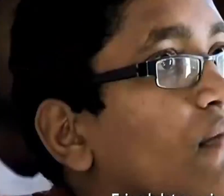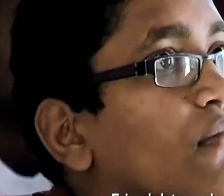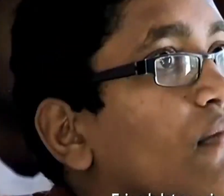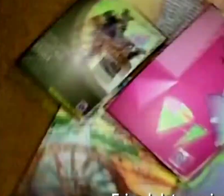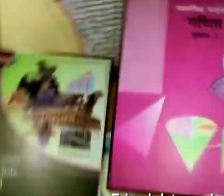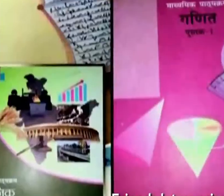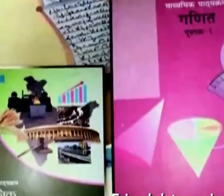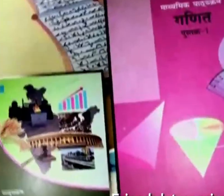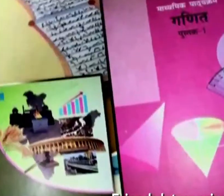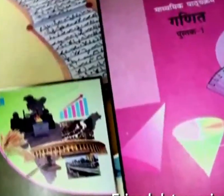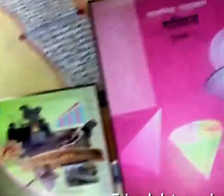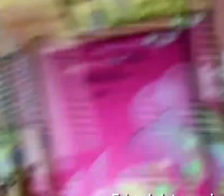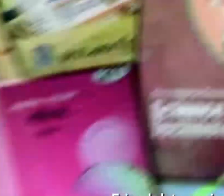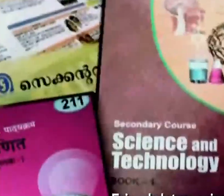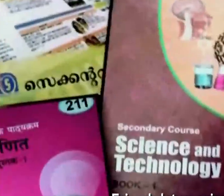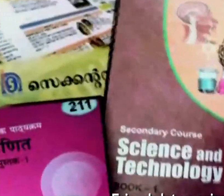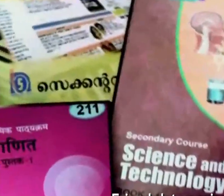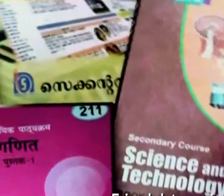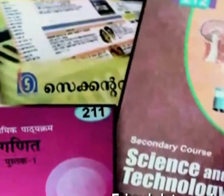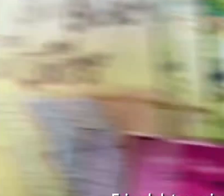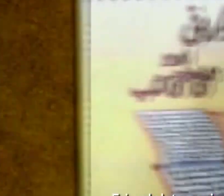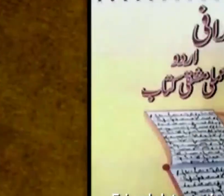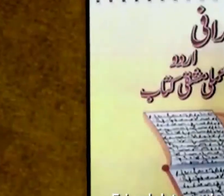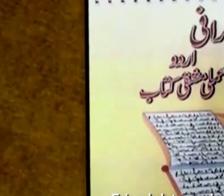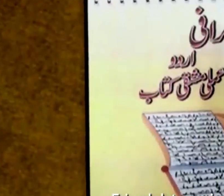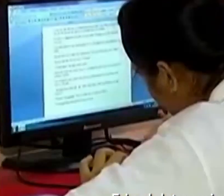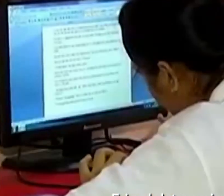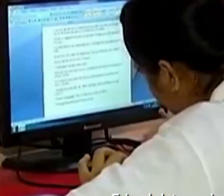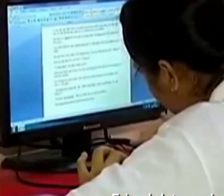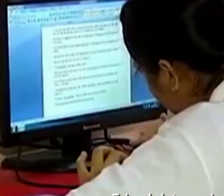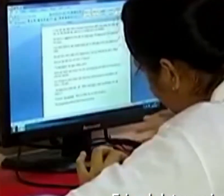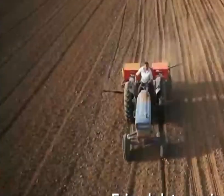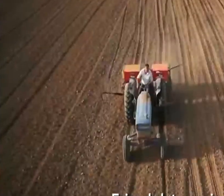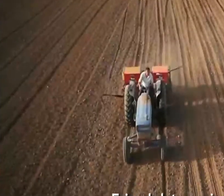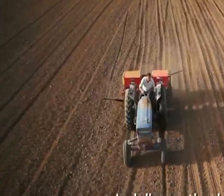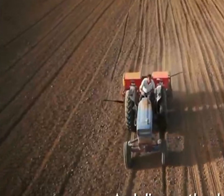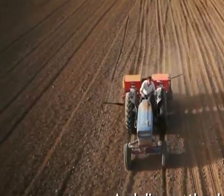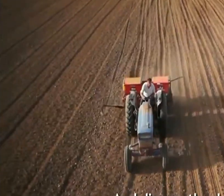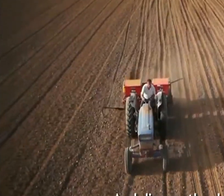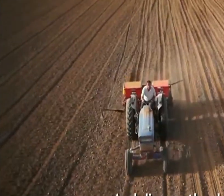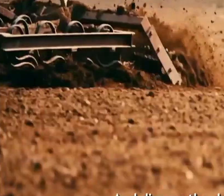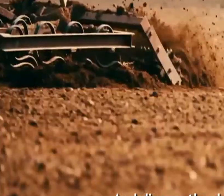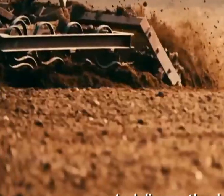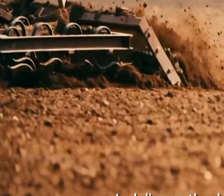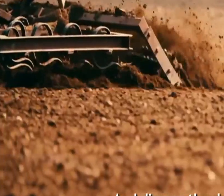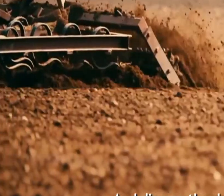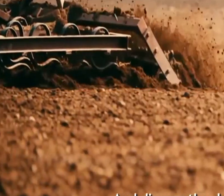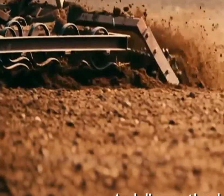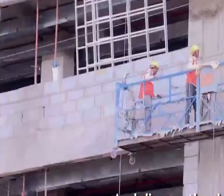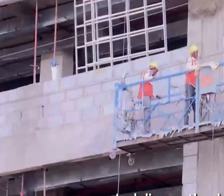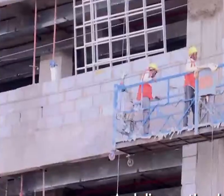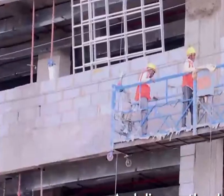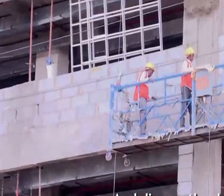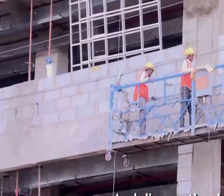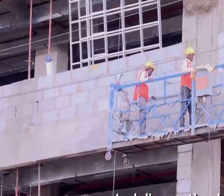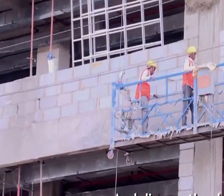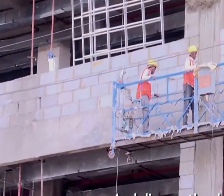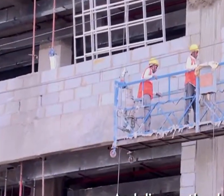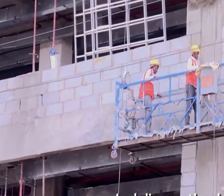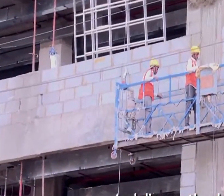हम उठे और जागे, मंजिल आने की ध्वनि सुने।